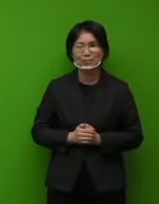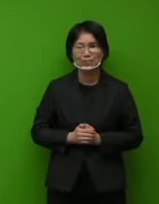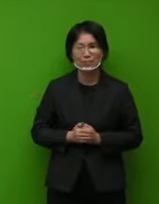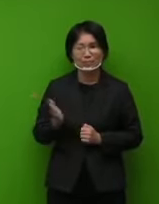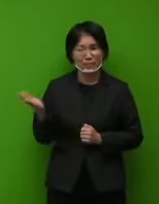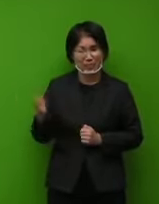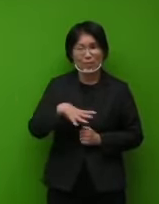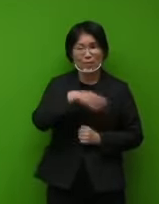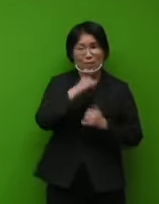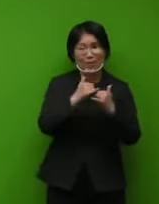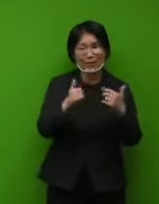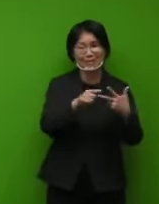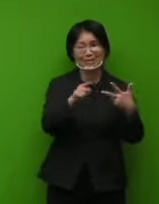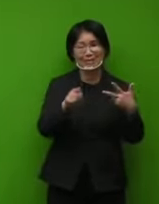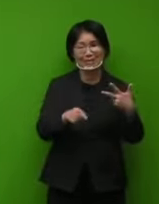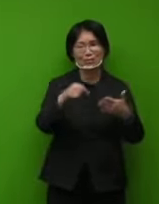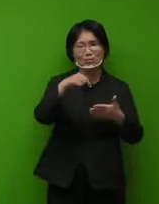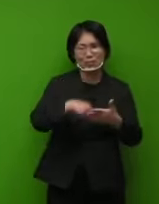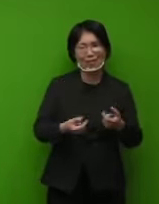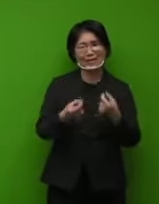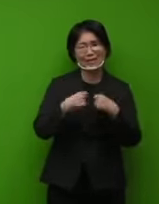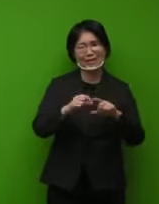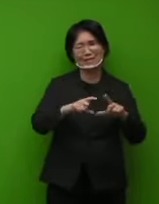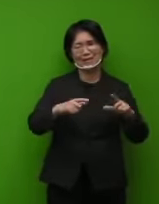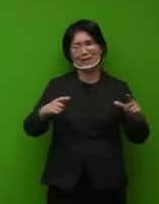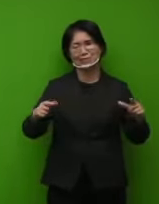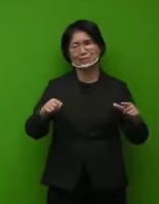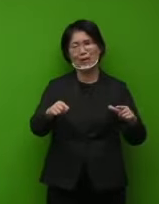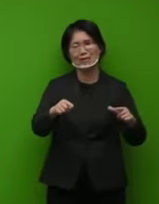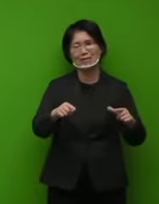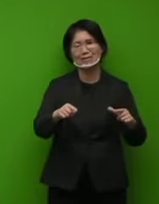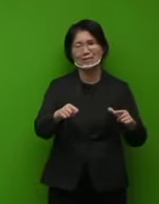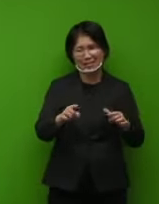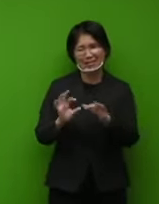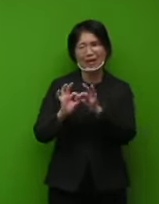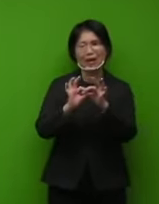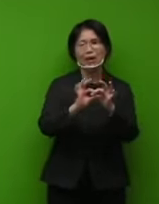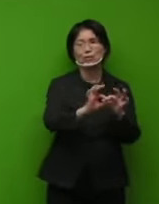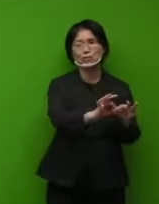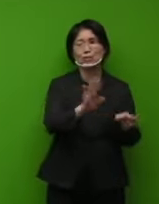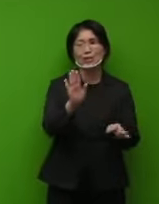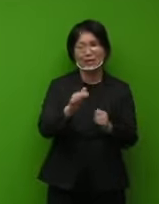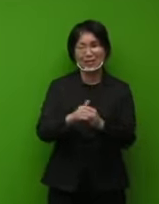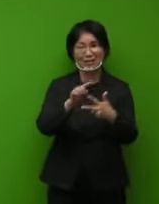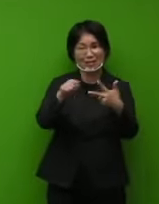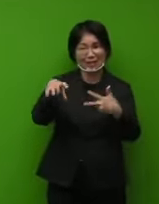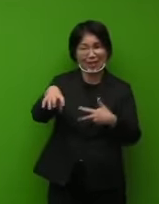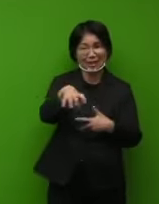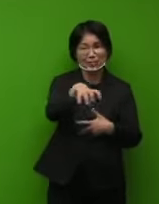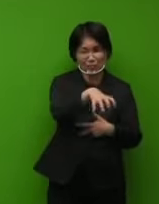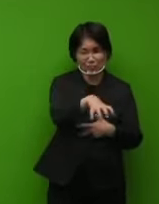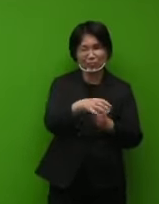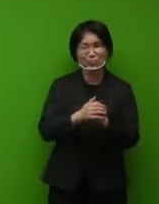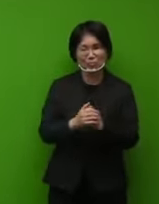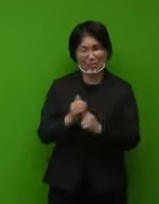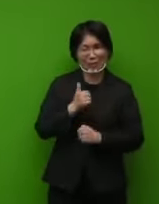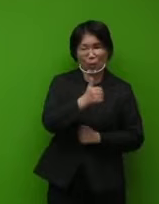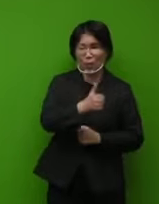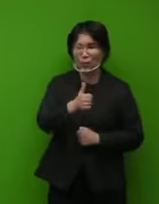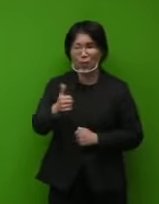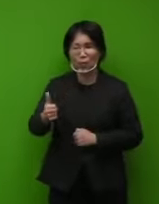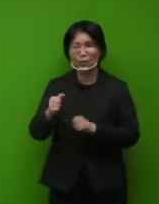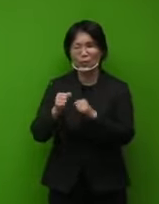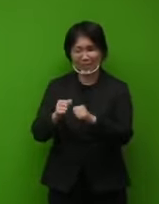高齢者施設での感染拡大が続いております。施設への集中的な訪問をするということ